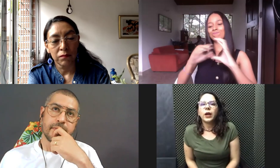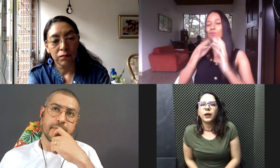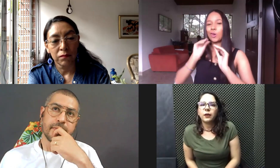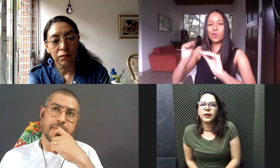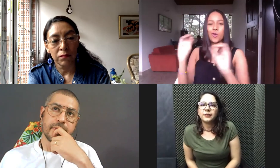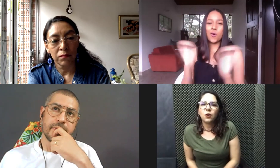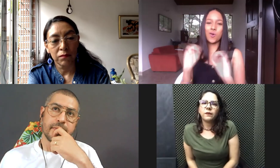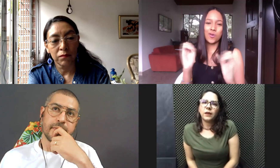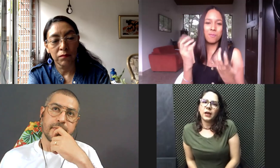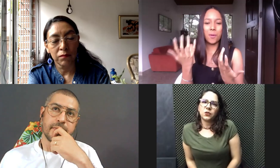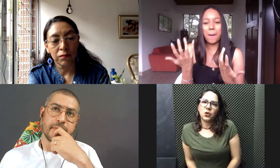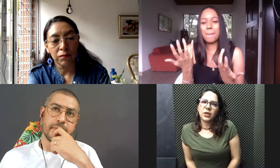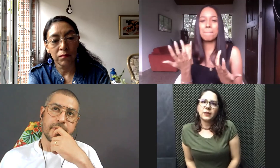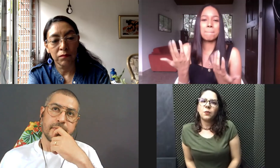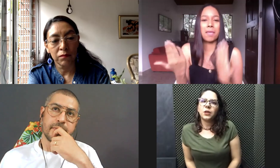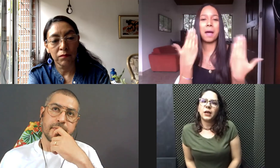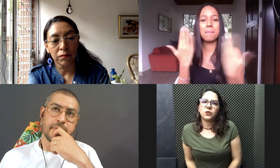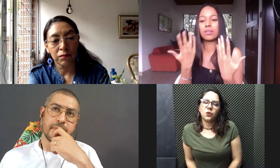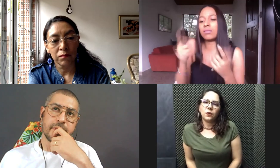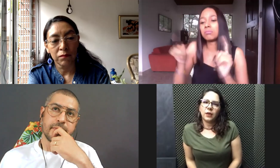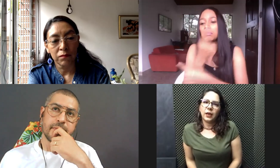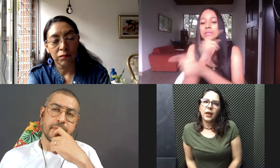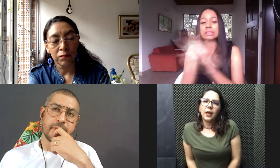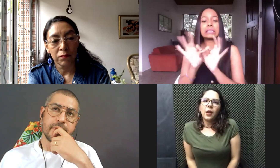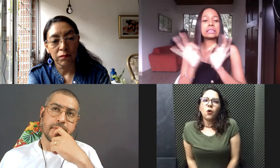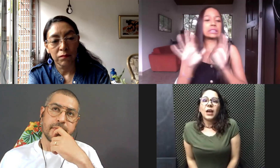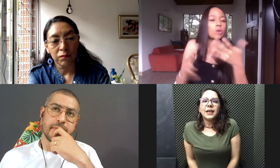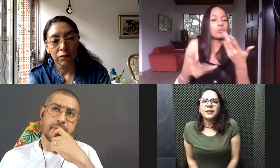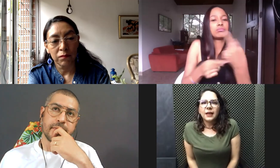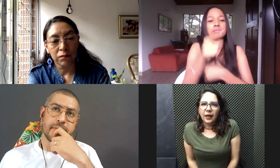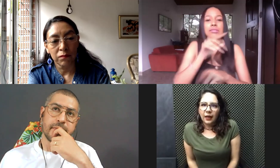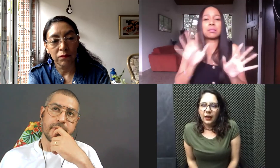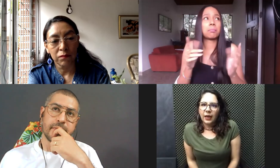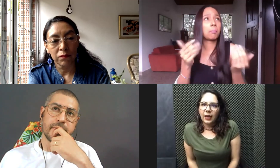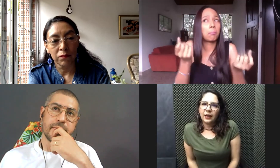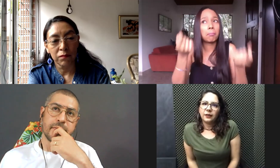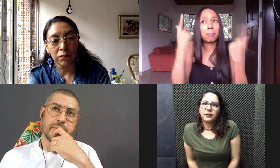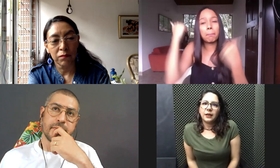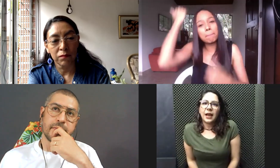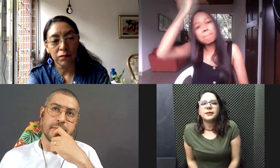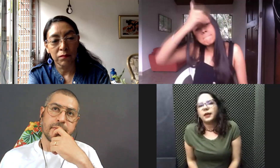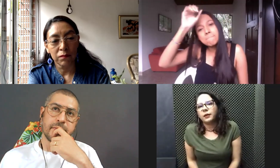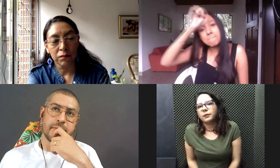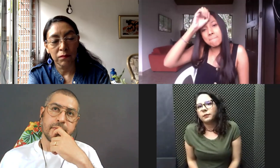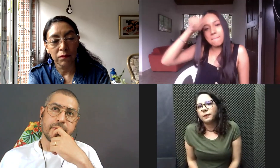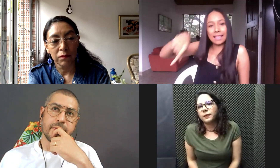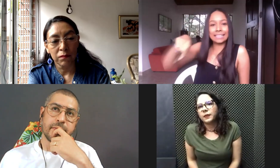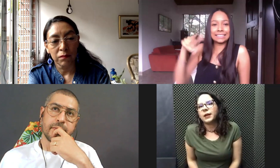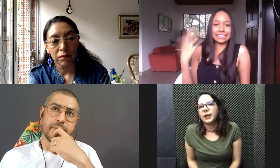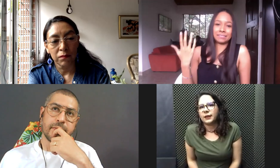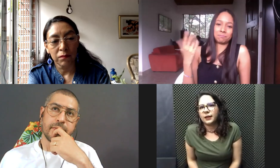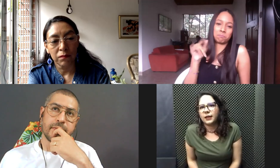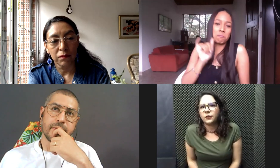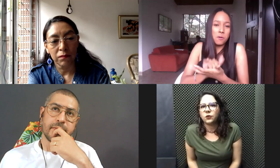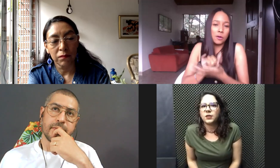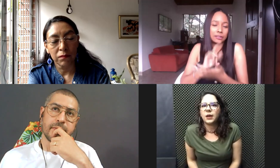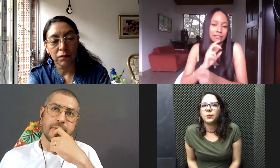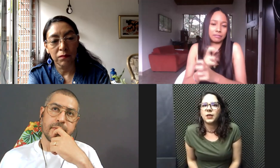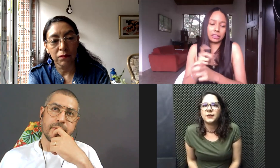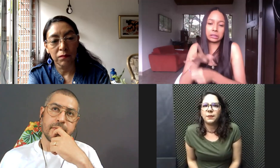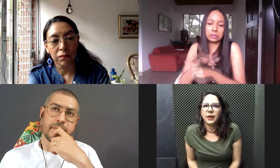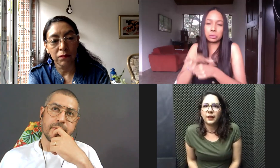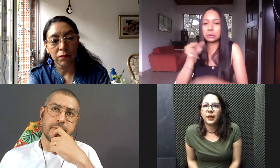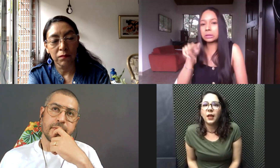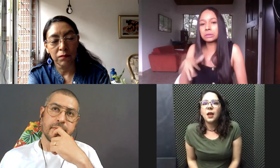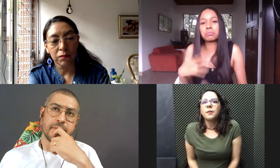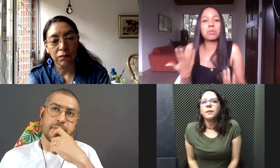como esa codificación y esa comunicación organizada, la acceden de manera tardía. Entonces, digamos que